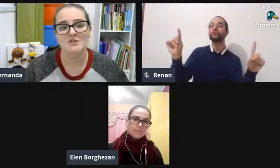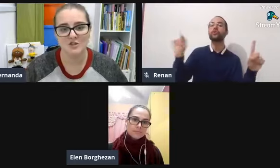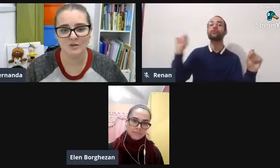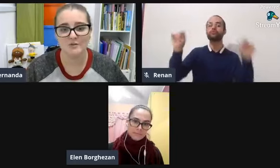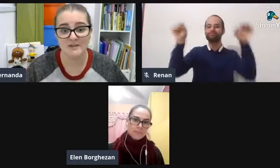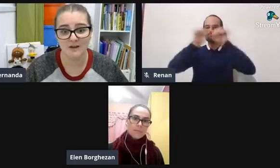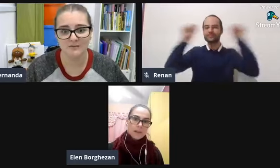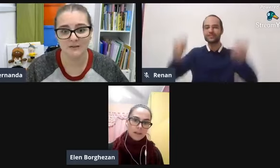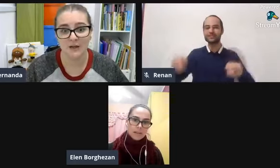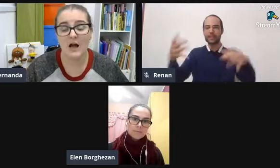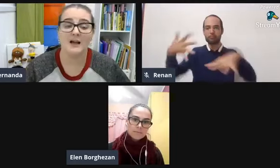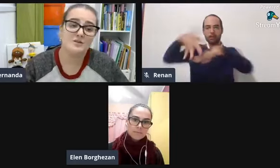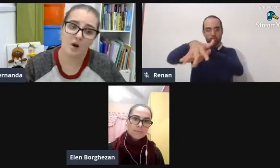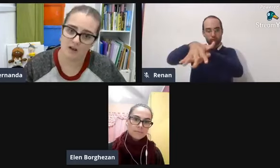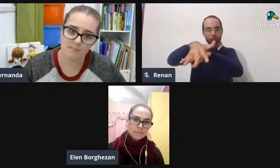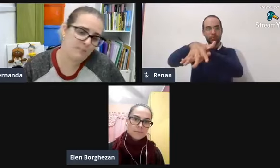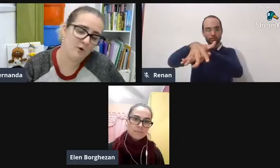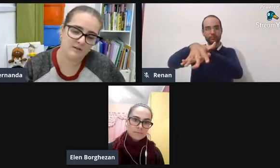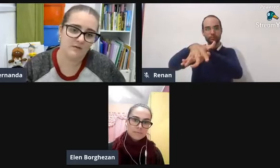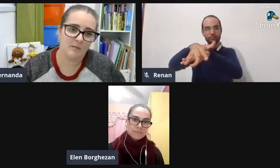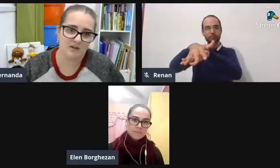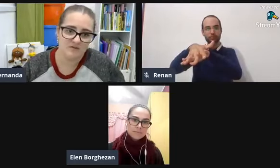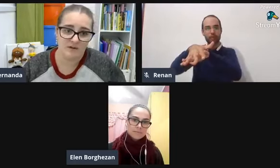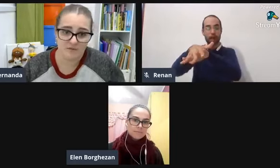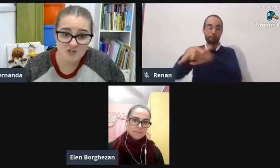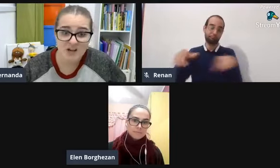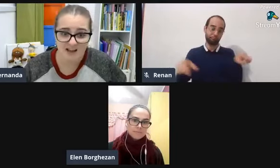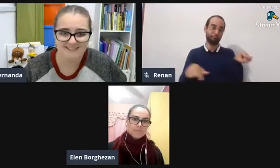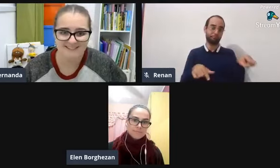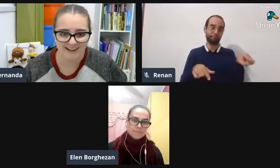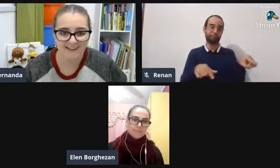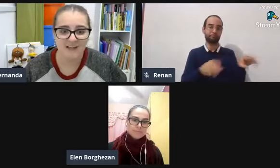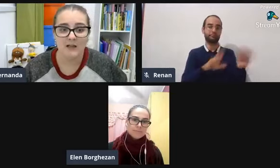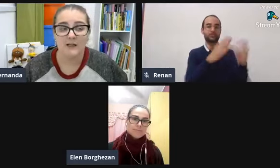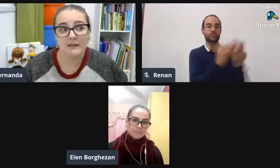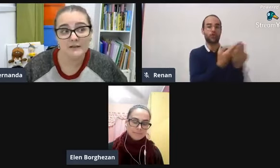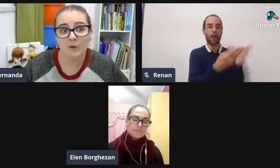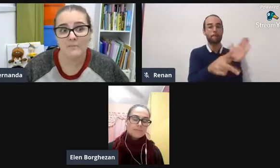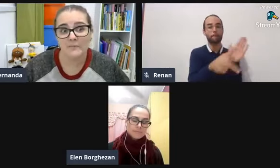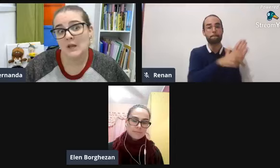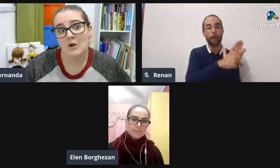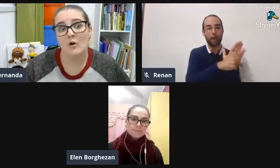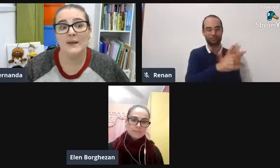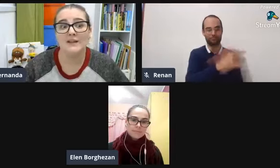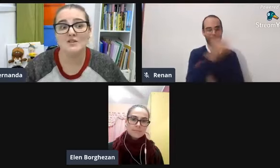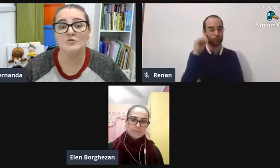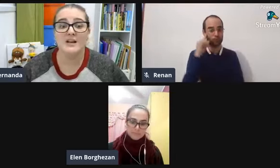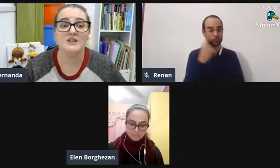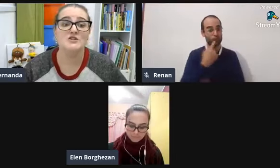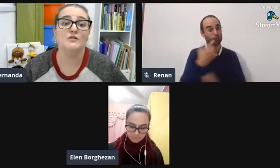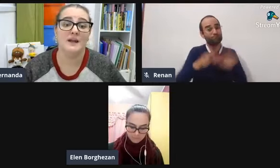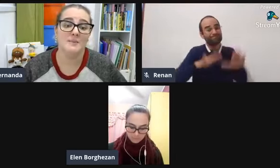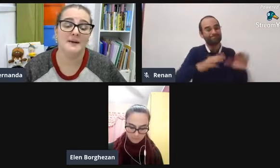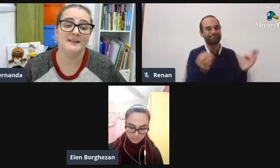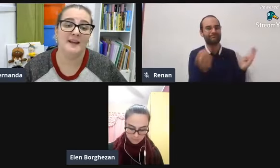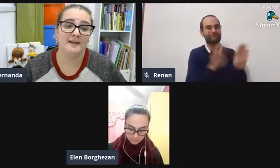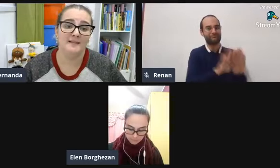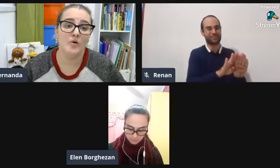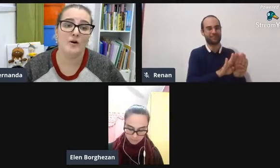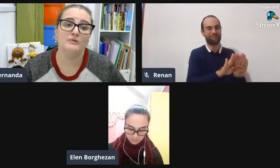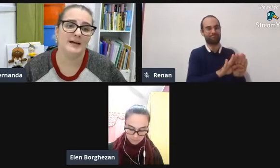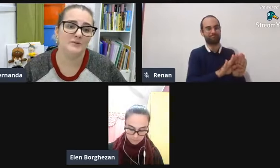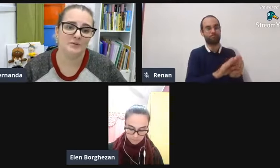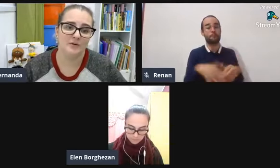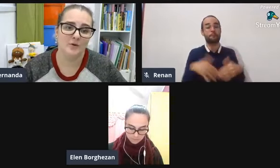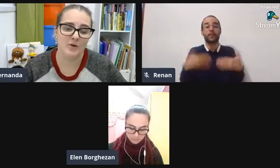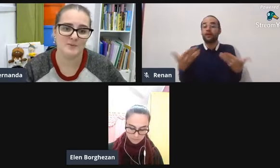sistema de inclusão. A escola possivelmente vai fechar, né? Então, onde é que a gente vai ir para ter